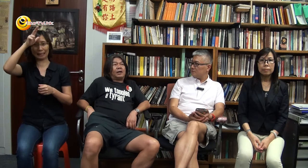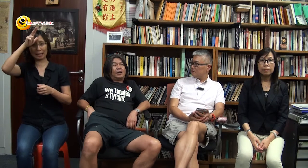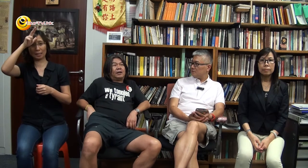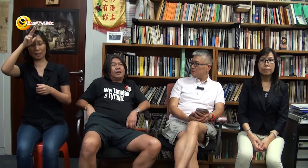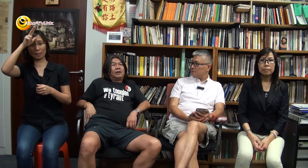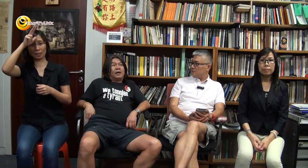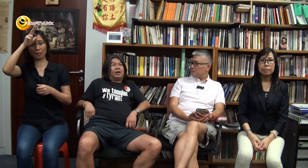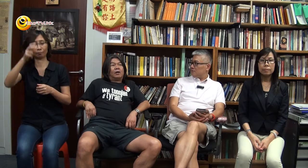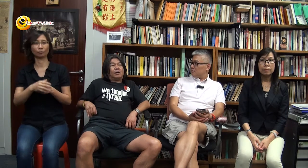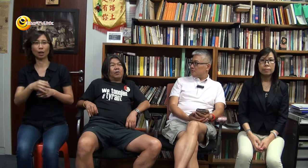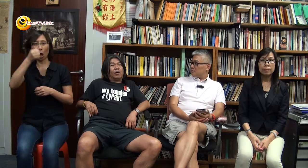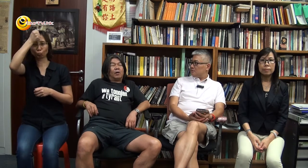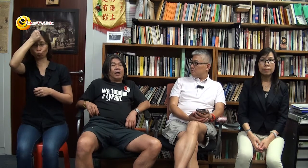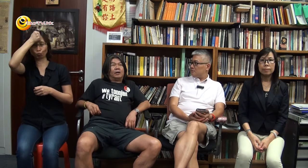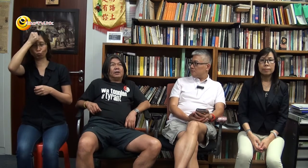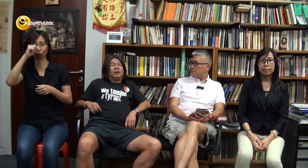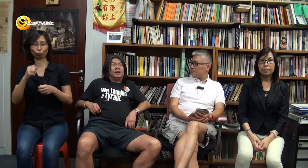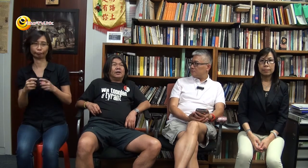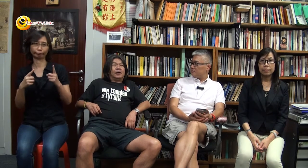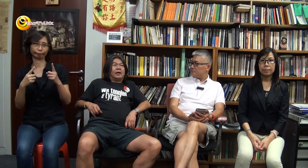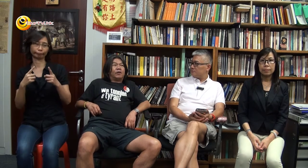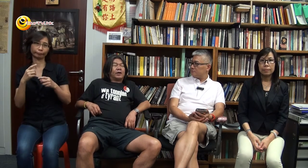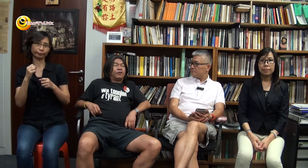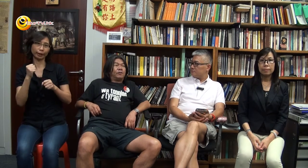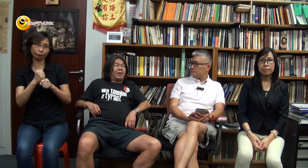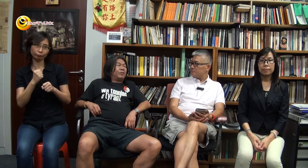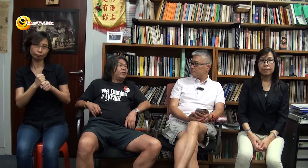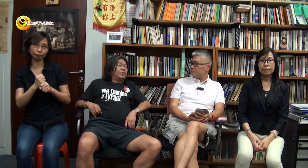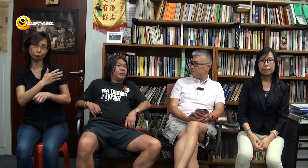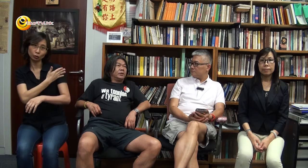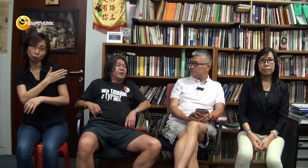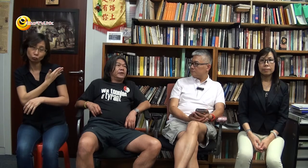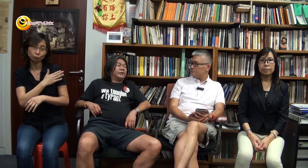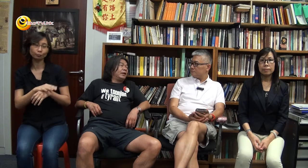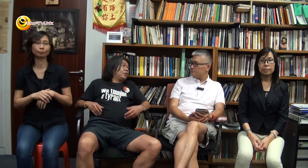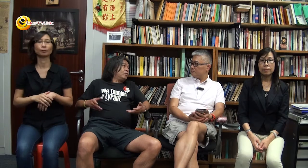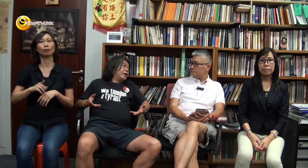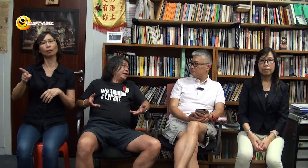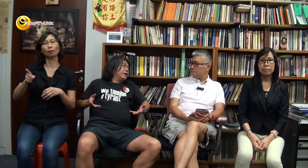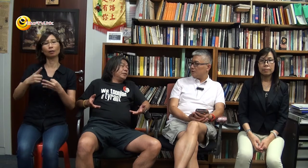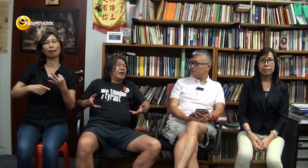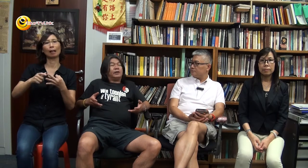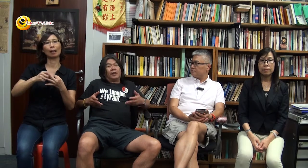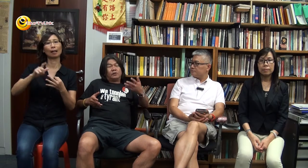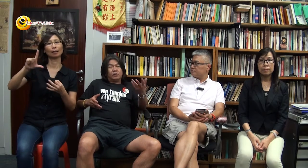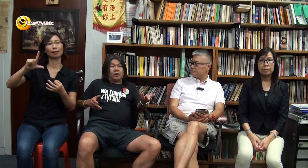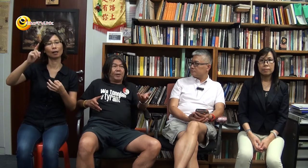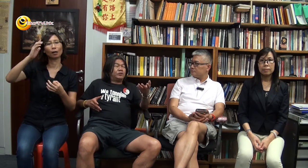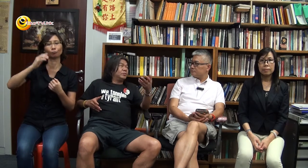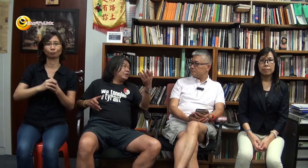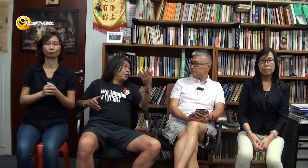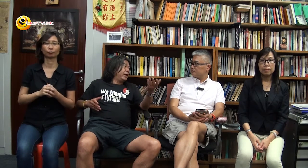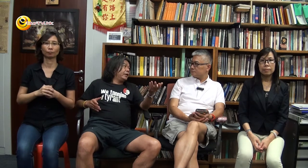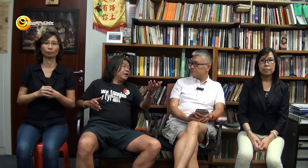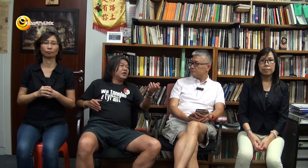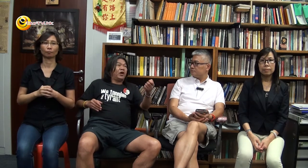那因為你這個劉江華因禍得福敗報復活，真是一個故事來的，你選舉被